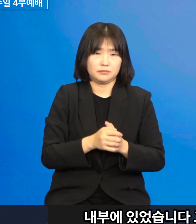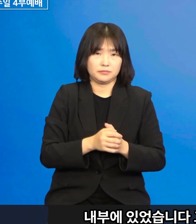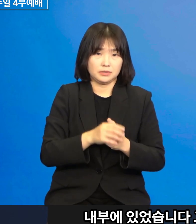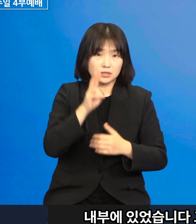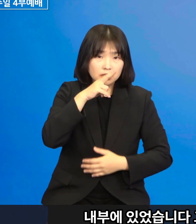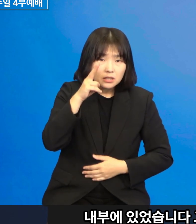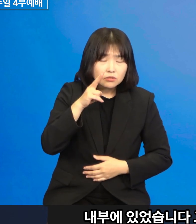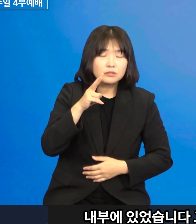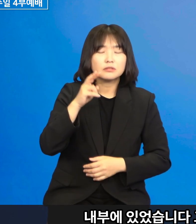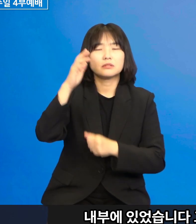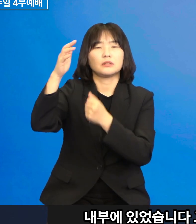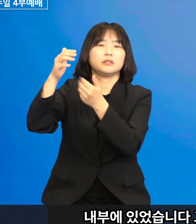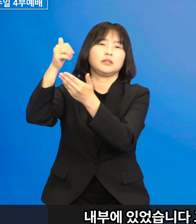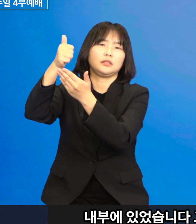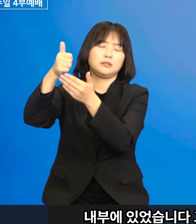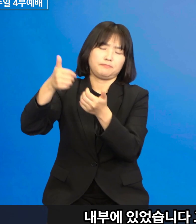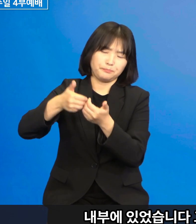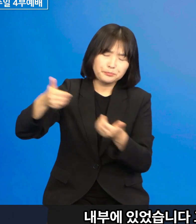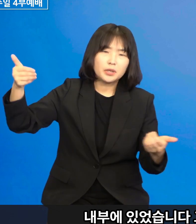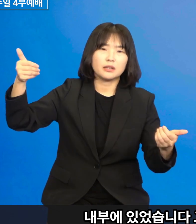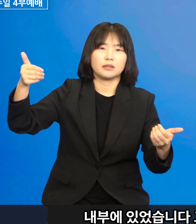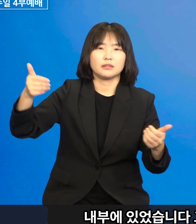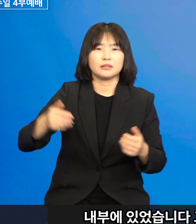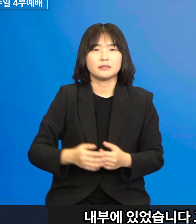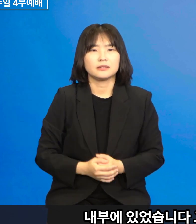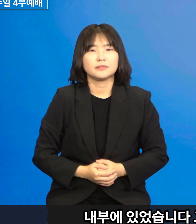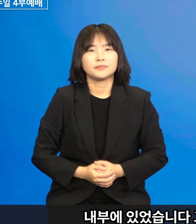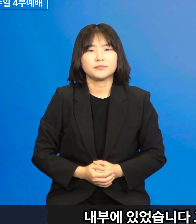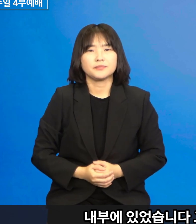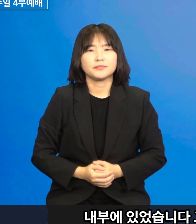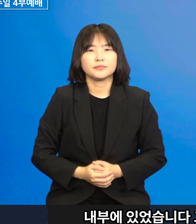하나님을 떠난 거예요.